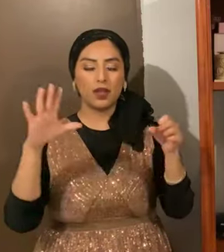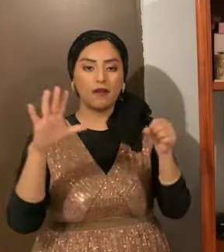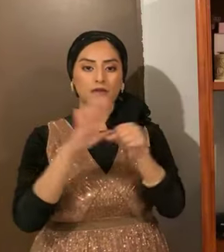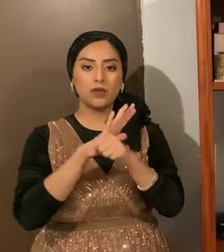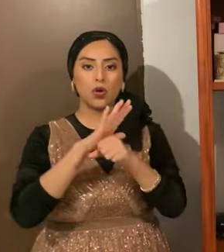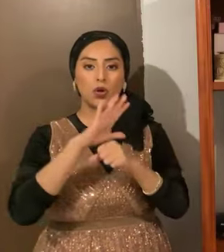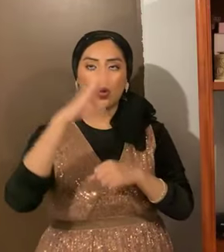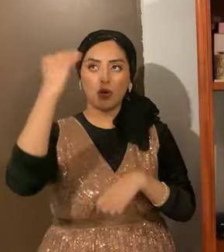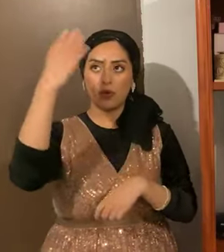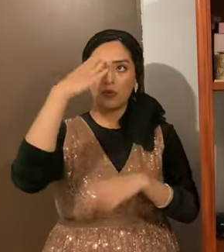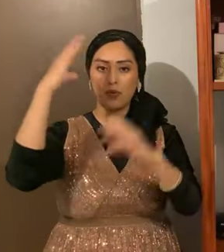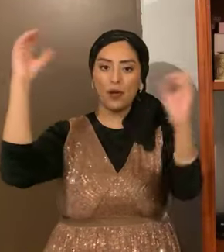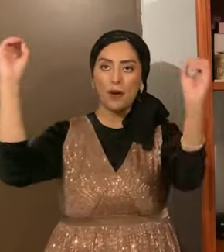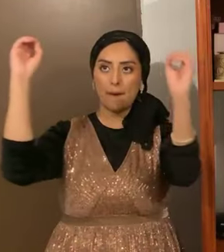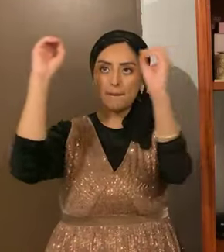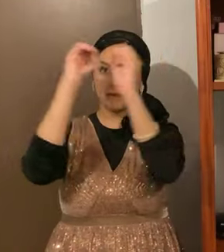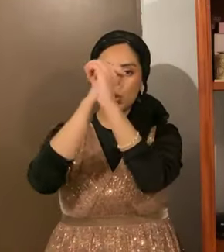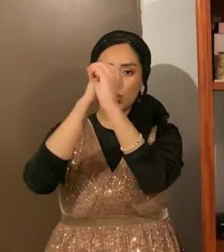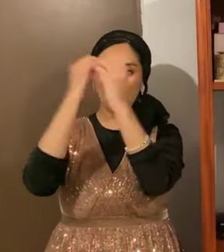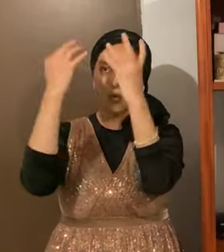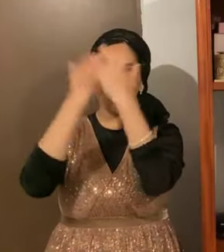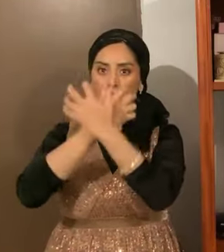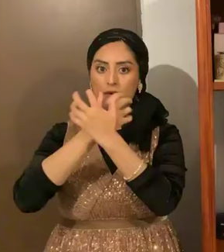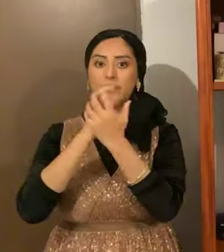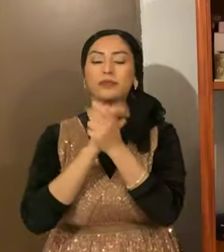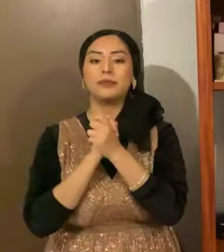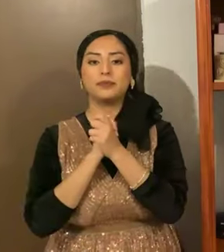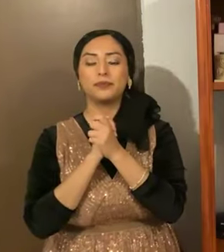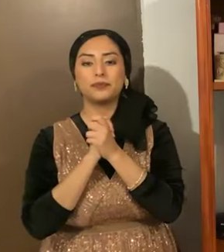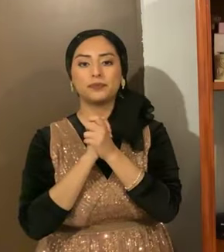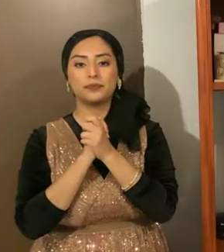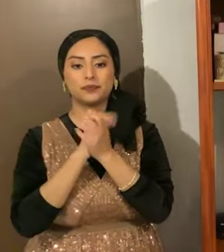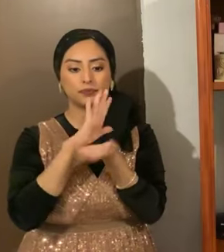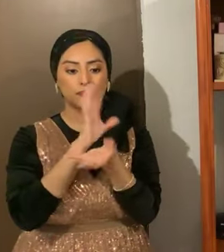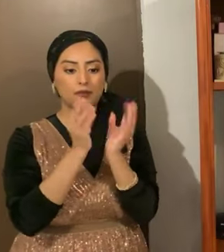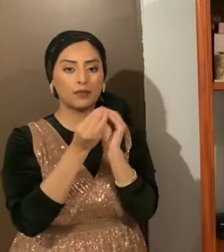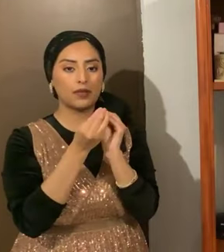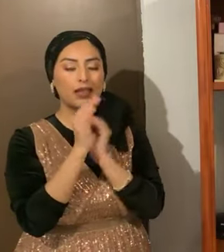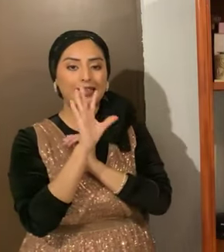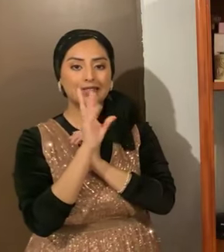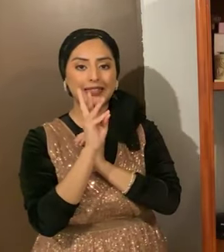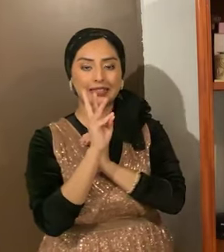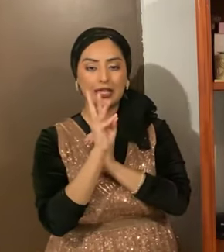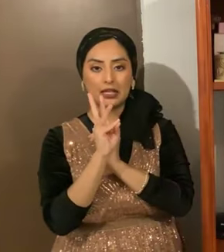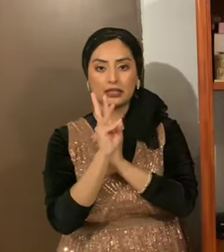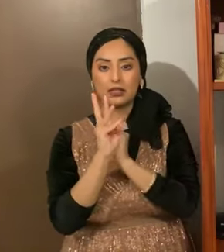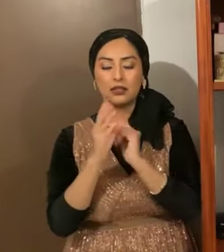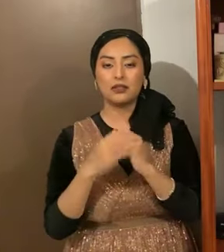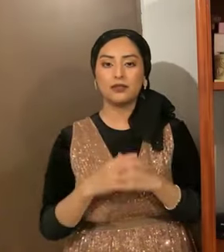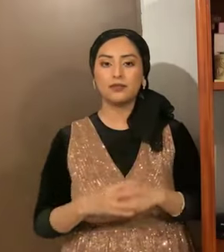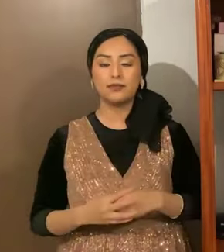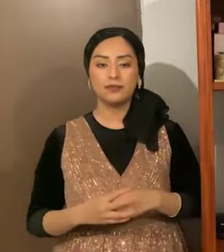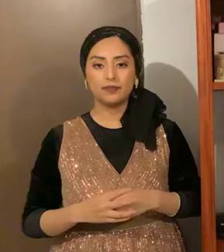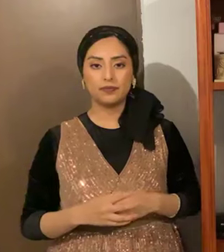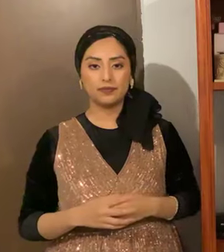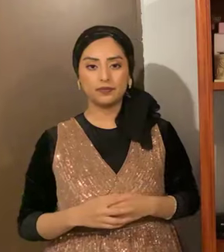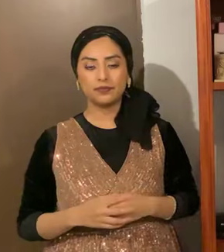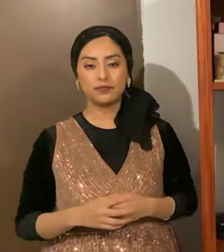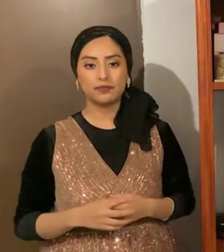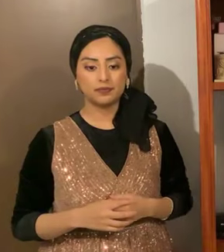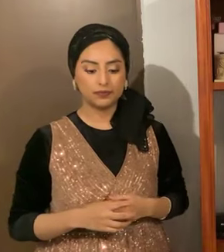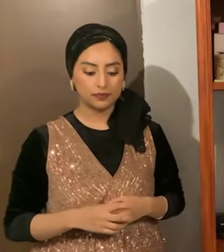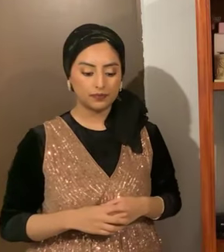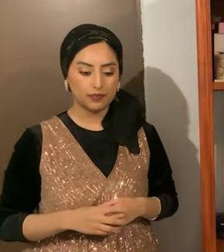total de Sol. Entonces, 4 más 2, 6. No es cábala, no es numerología, simplemente lo